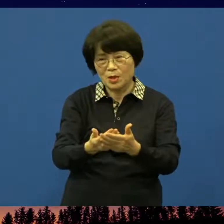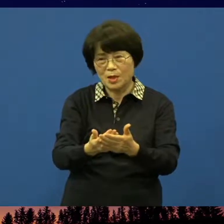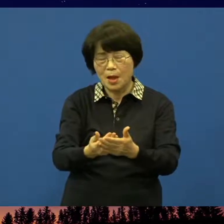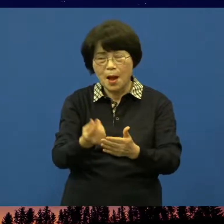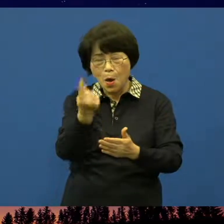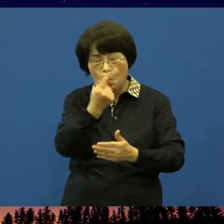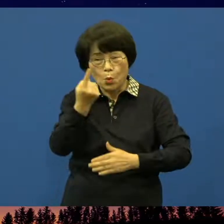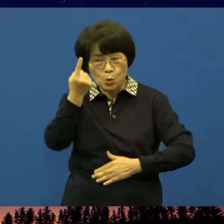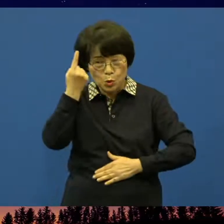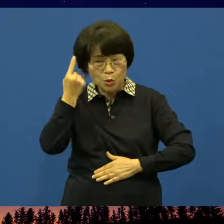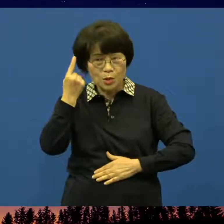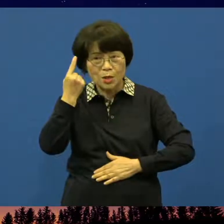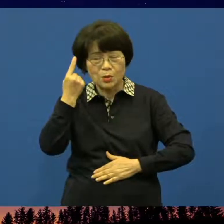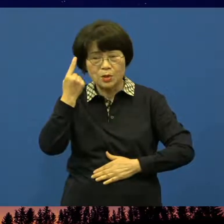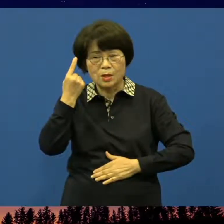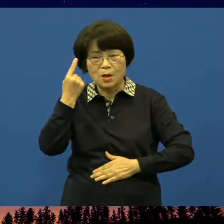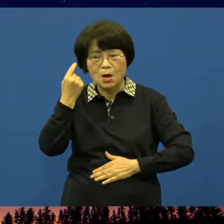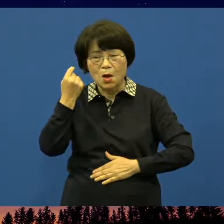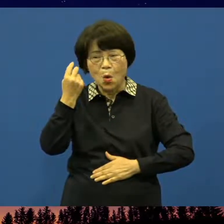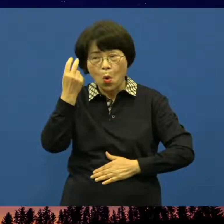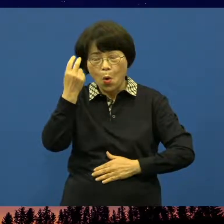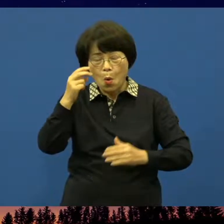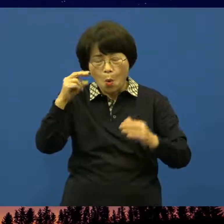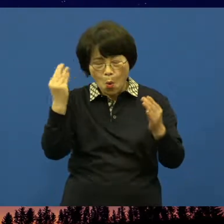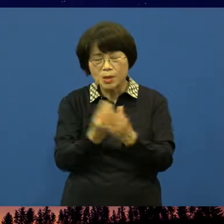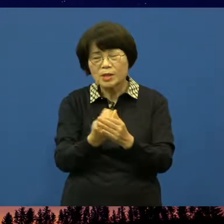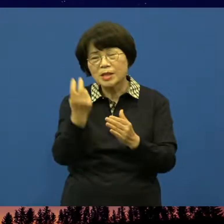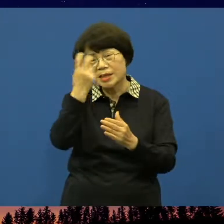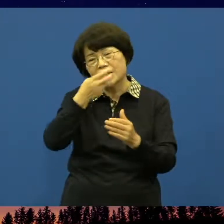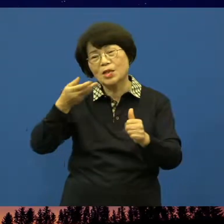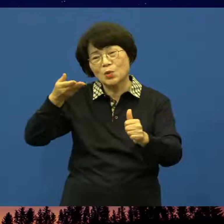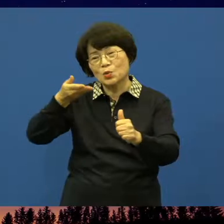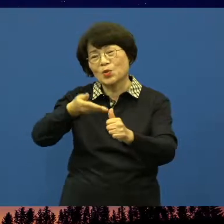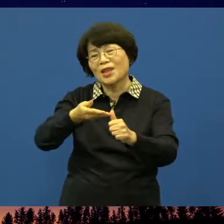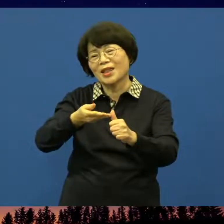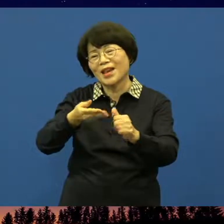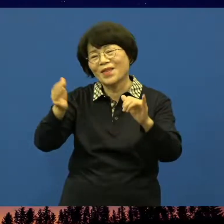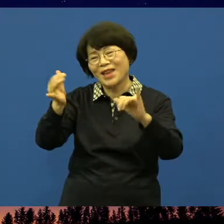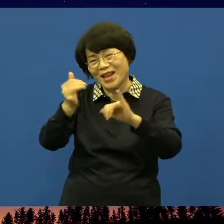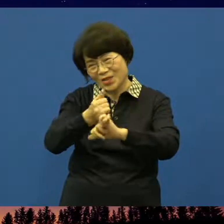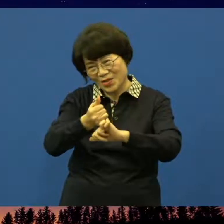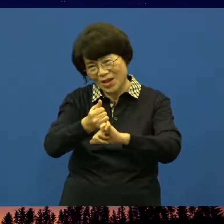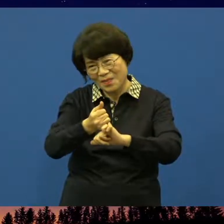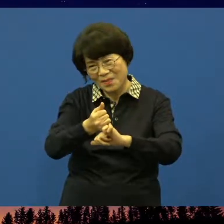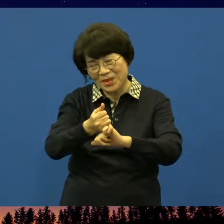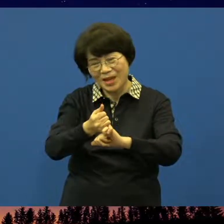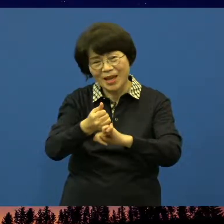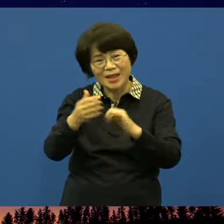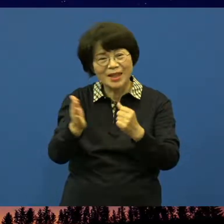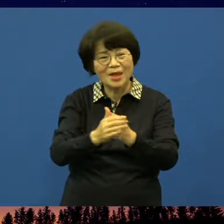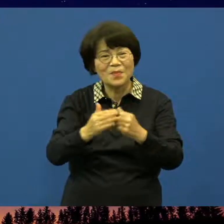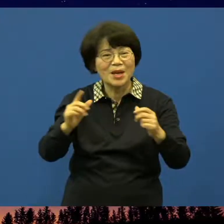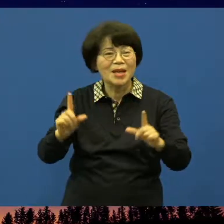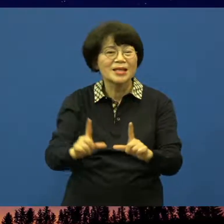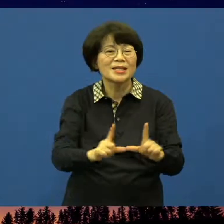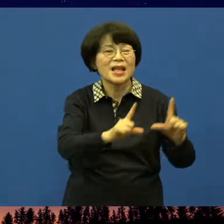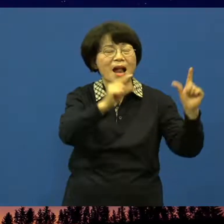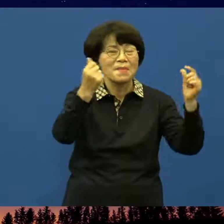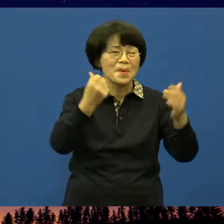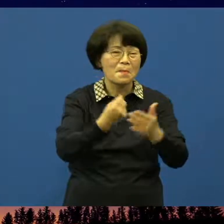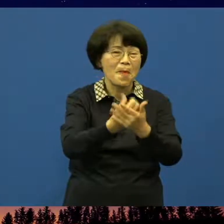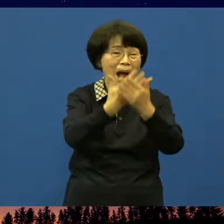써서 내가 지켜주겠다는 거예요. 그러니까 얼마나 삶이 밝아요, 여러분. 밝고